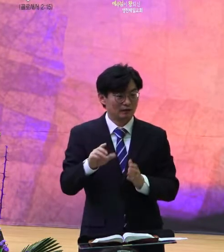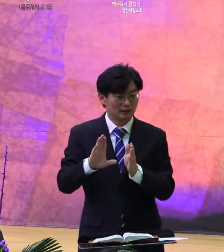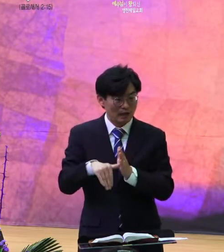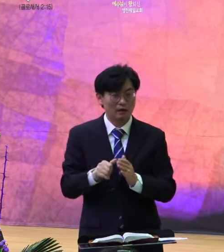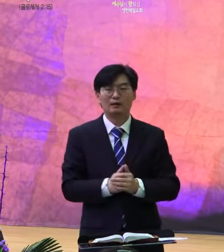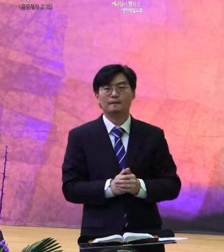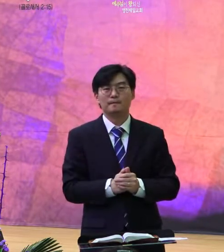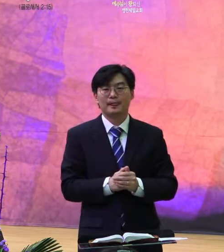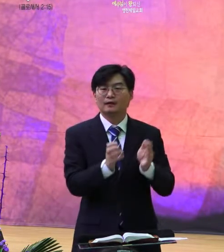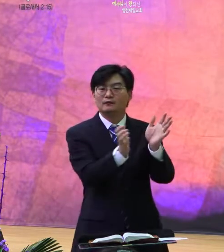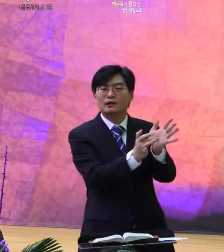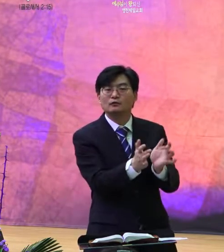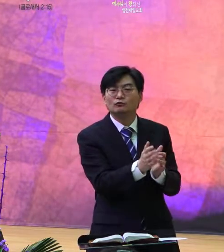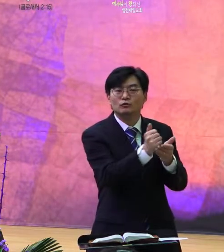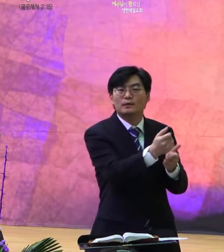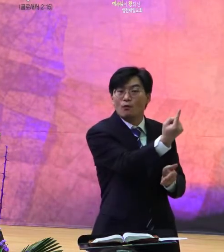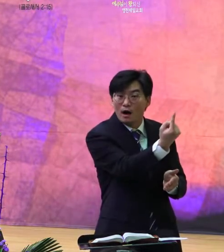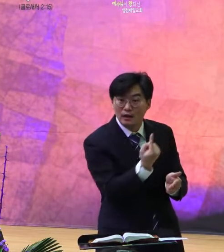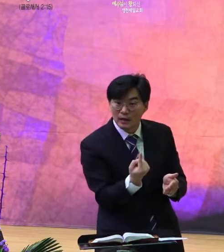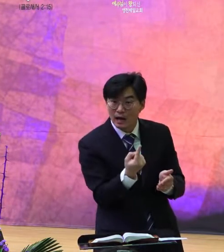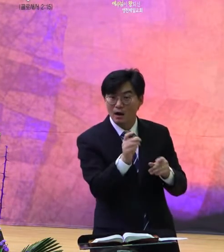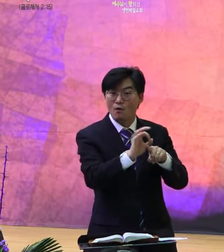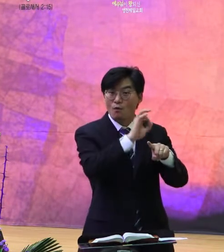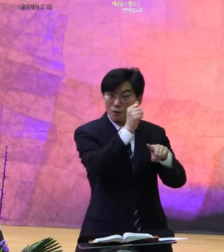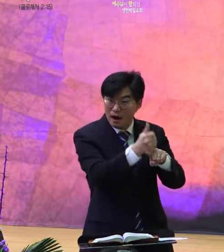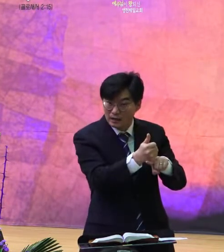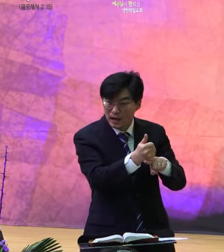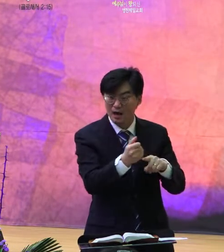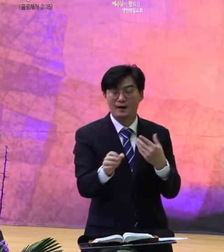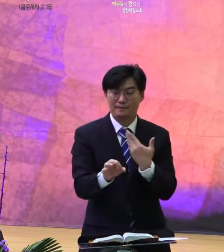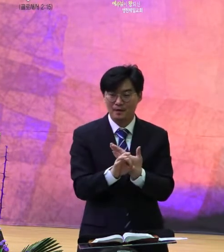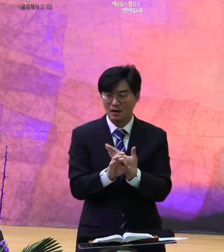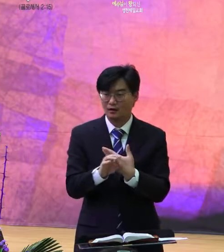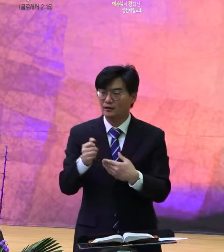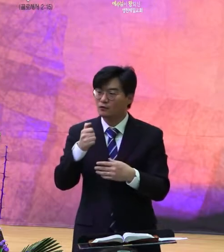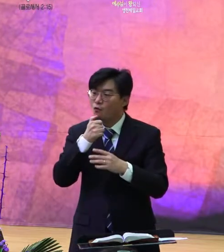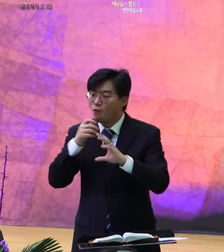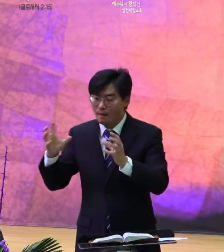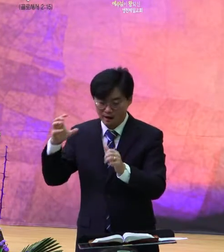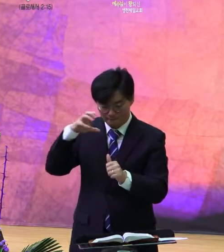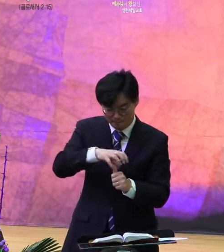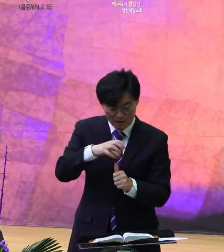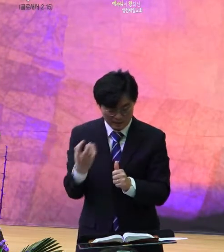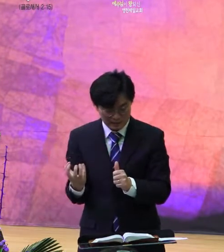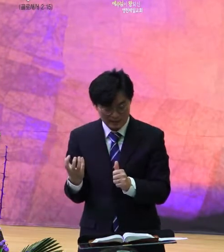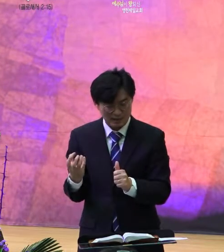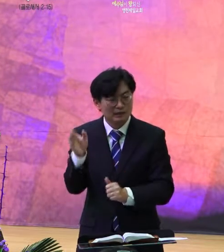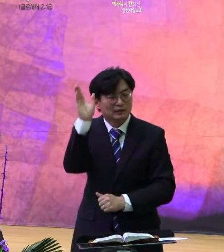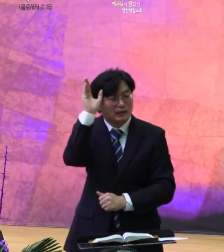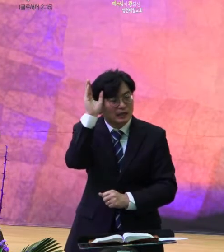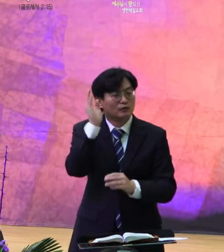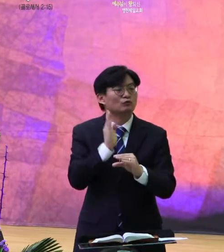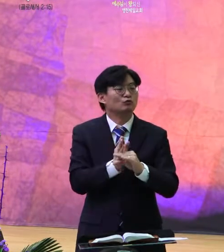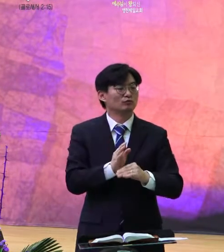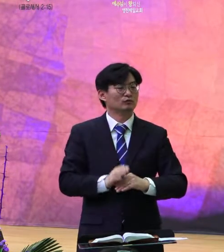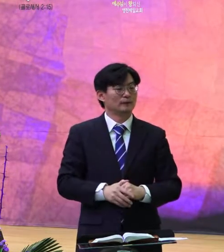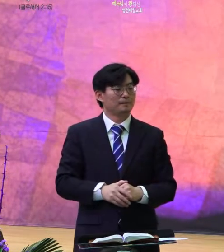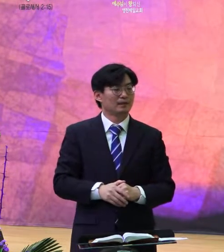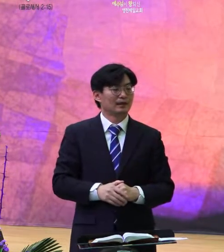성에 왕처럼 입성하시자 이제 드디어 때가 됐구나. 이제 드디어 우리의 원통함을 풀겠구나. 이